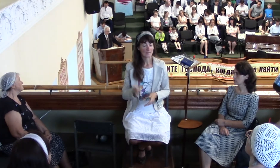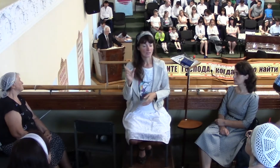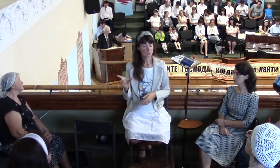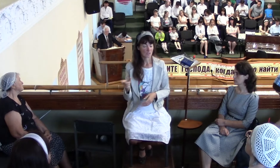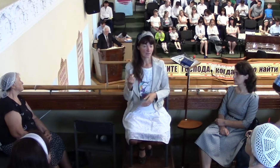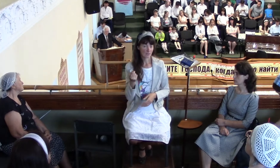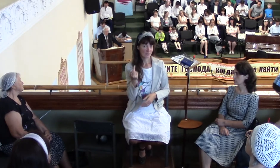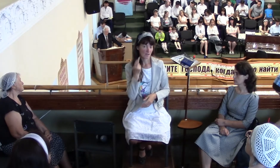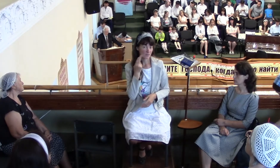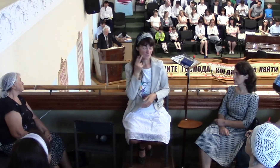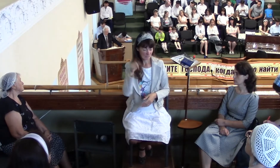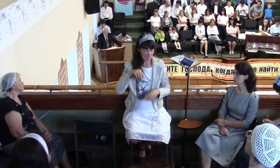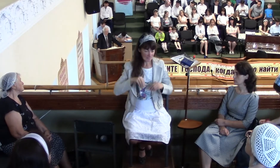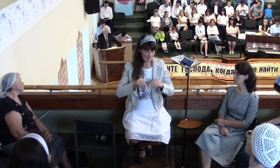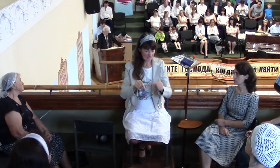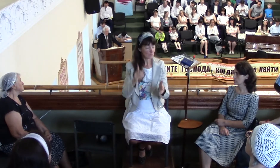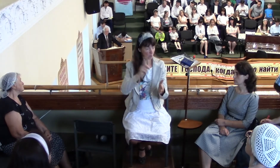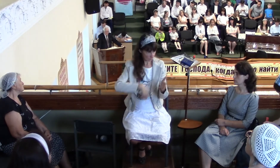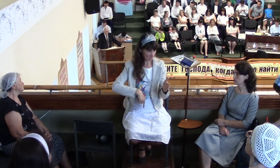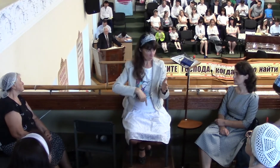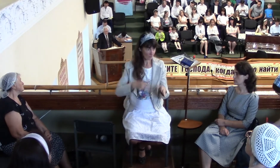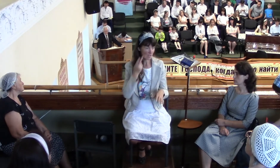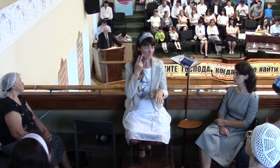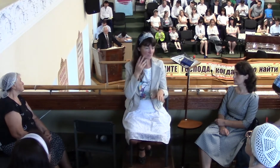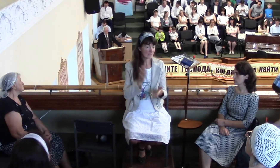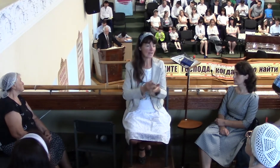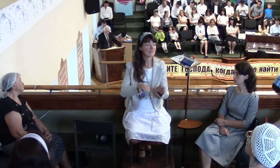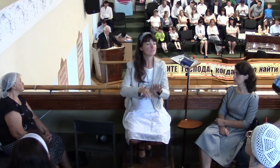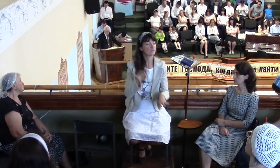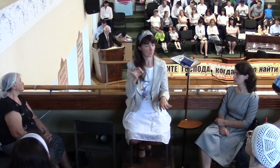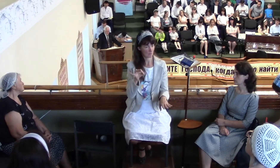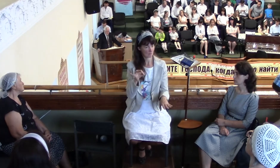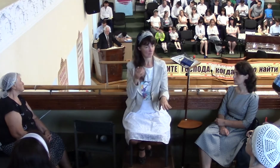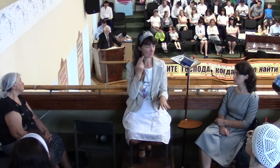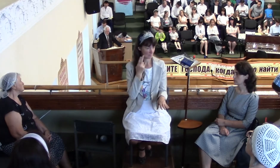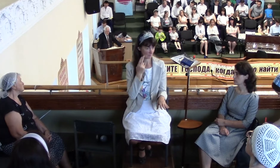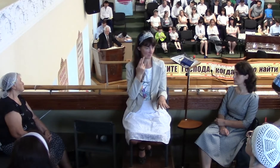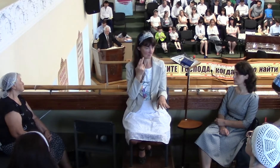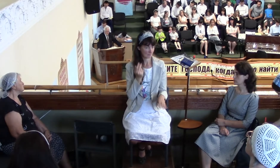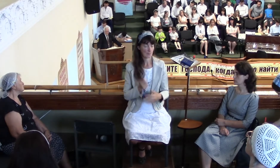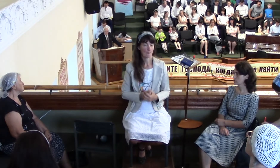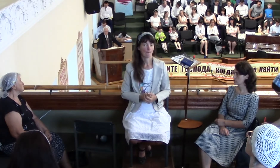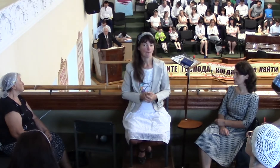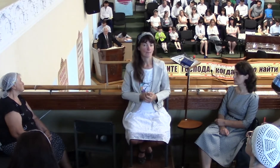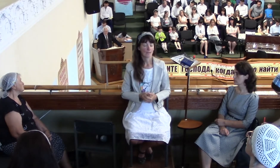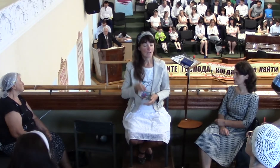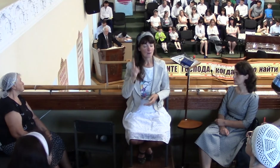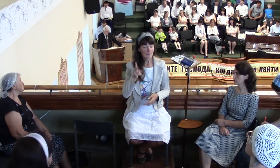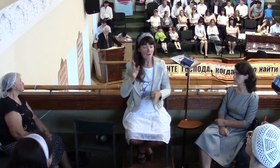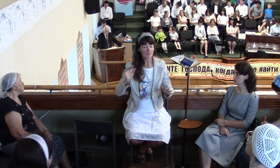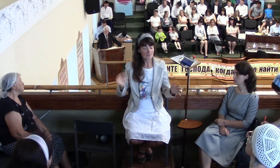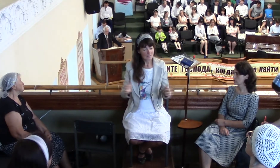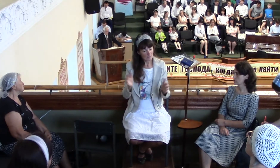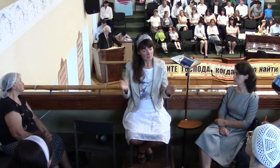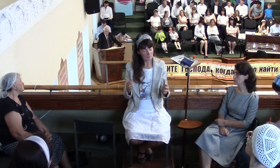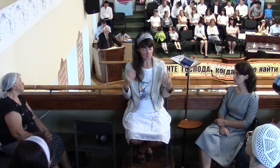конфликта, постоянного выбора, постоянной заботы, как сохранить